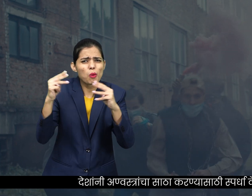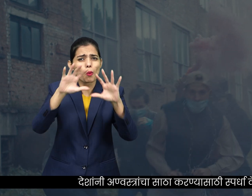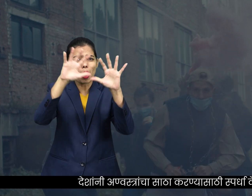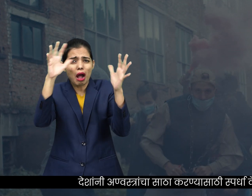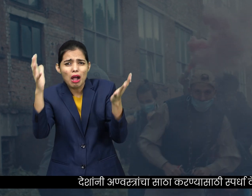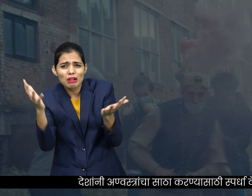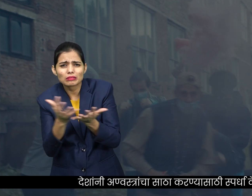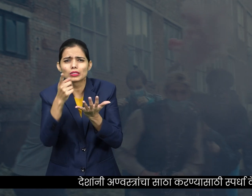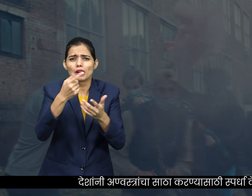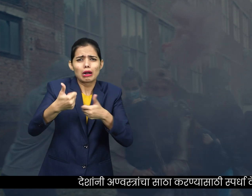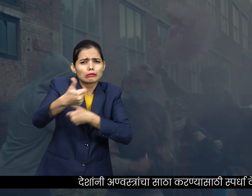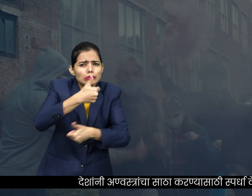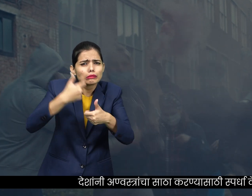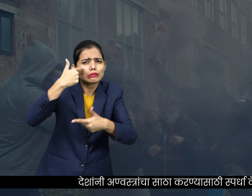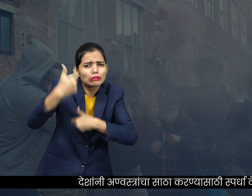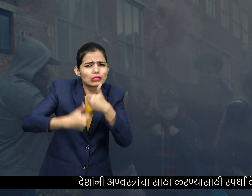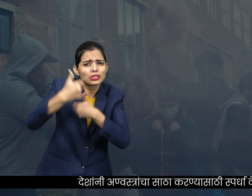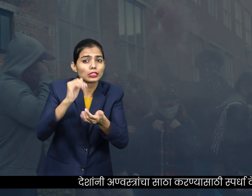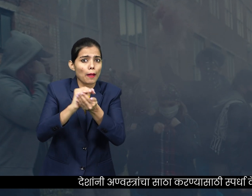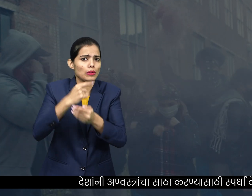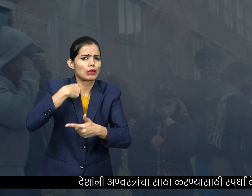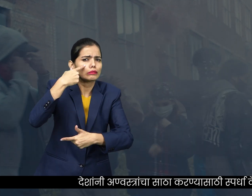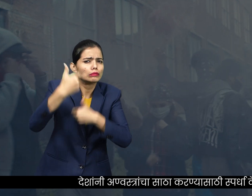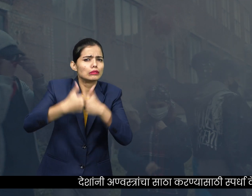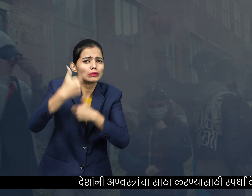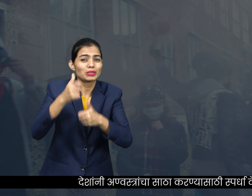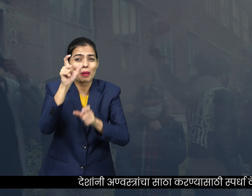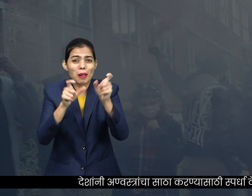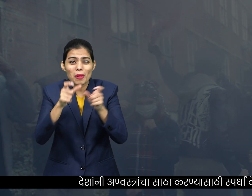देशांनी अण्वस्त्रांचा साठा करण्यासाठी स्पर्धा केली.